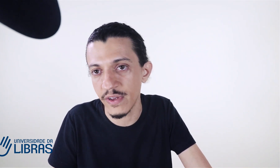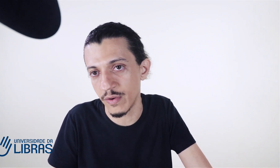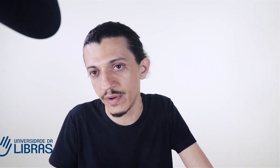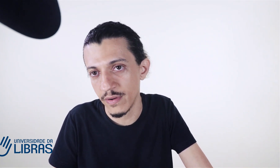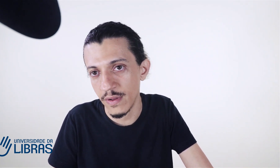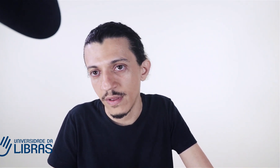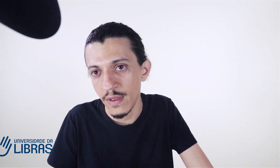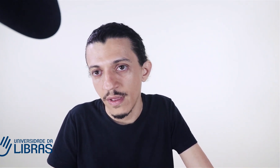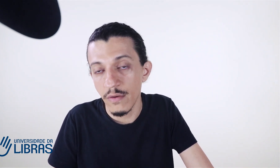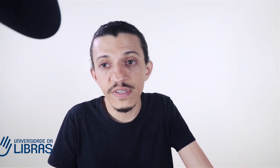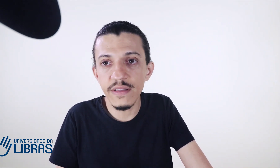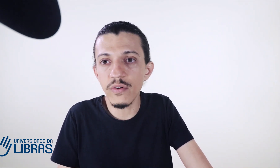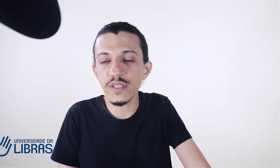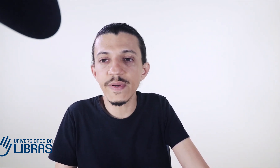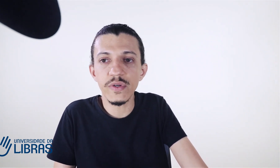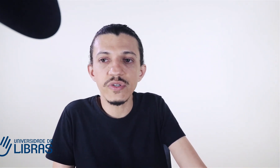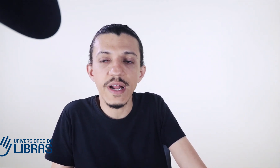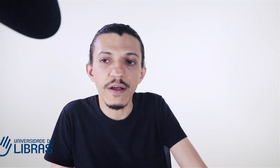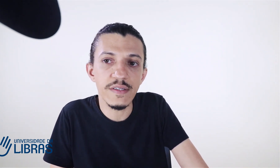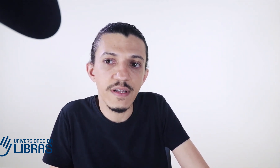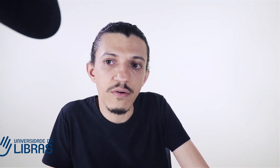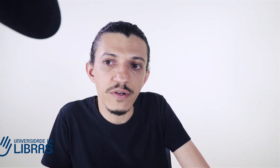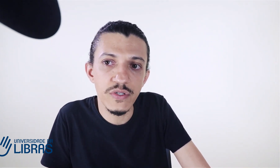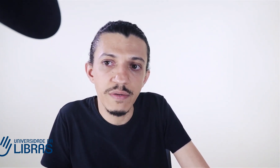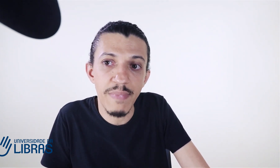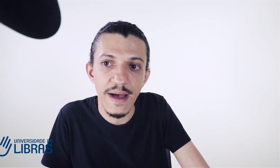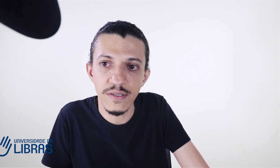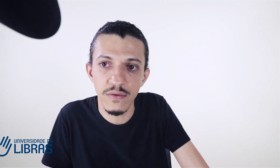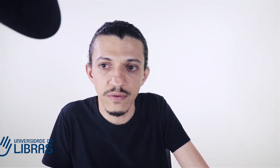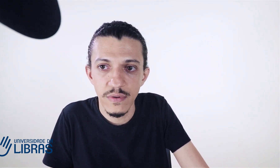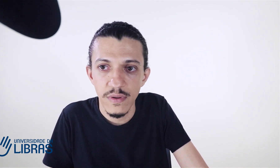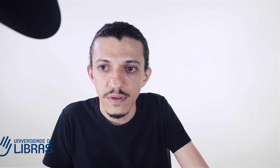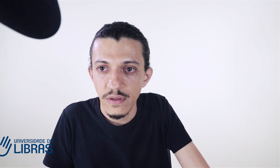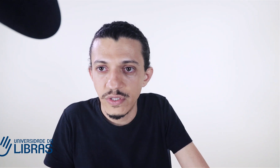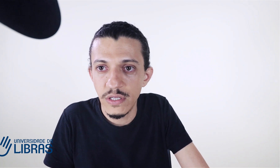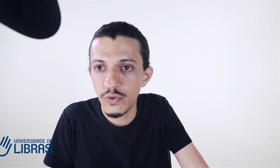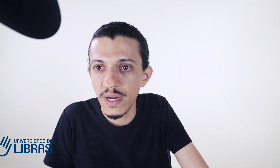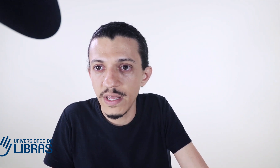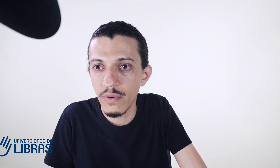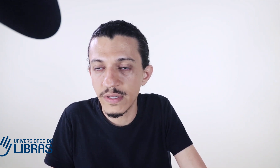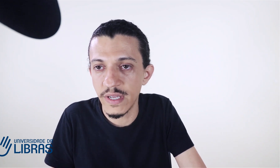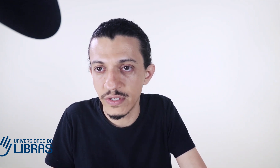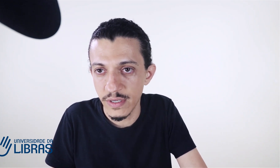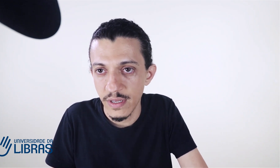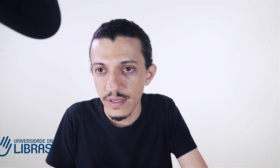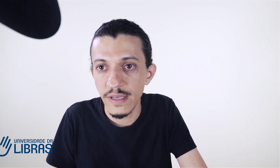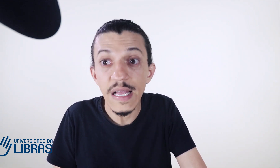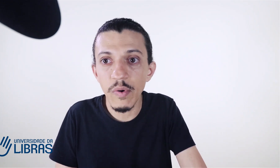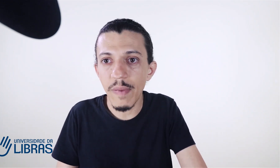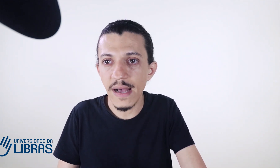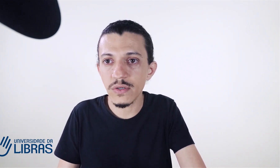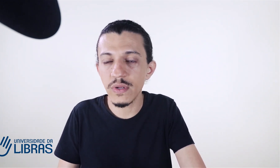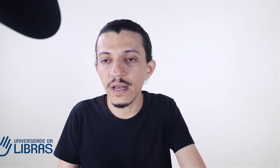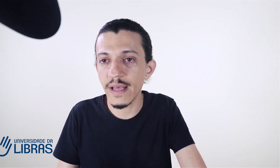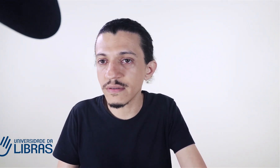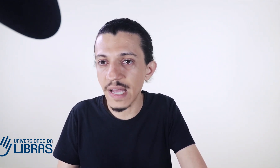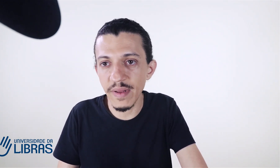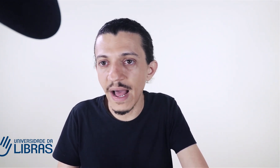fenômeno. Não sei de onde as pessoas tiraram esse negócio de básico, de uma língua que seja. Quem sabe o básico do inglês não sabe